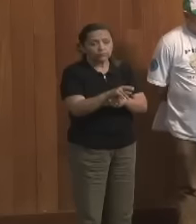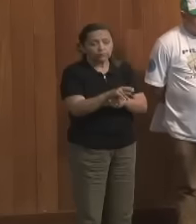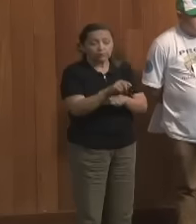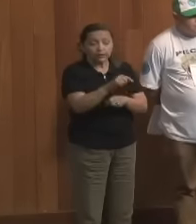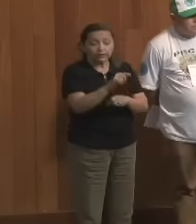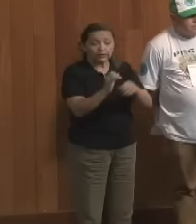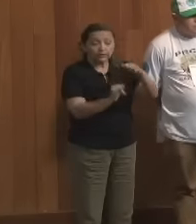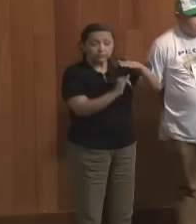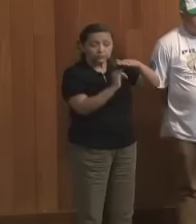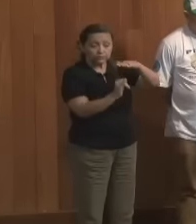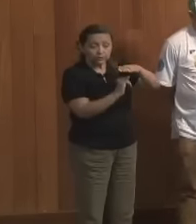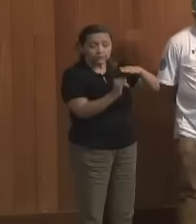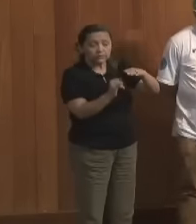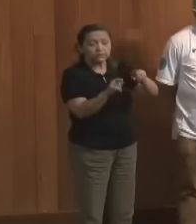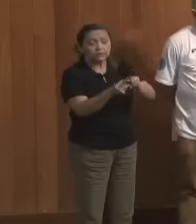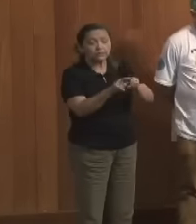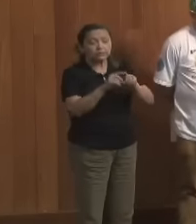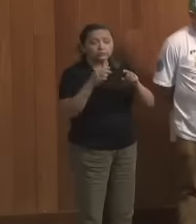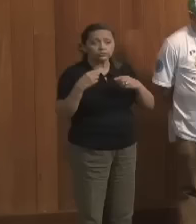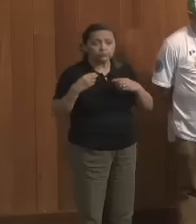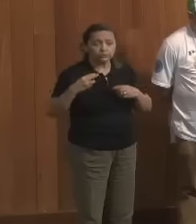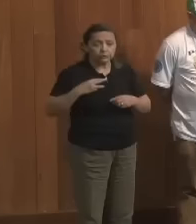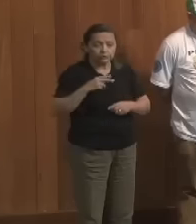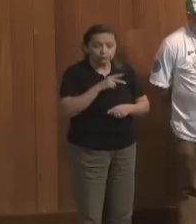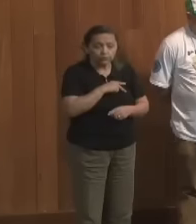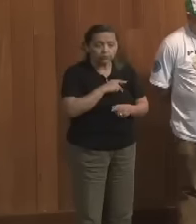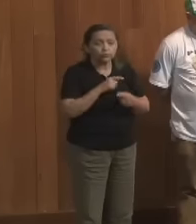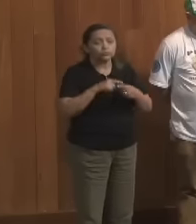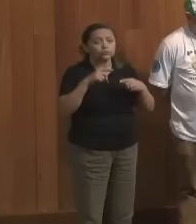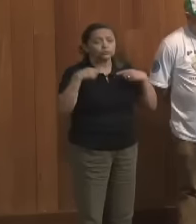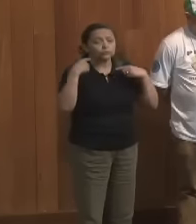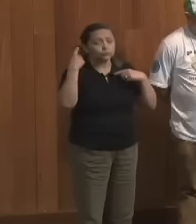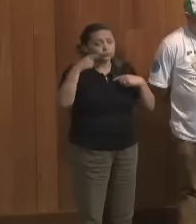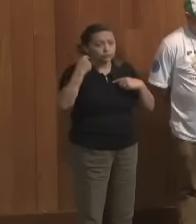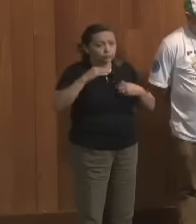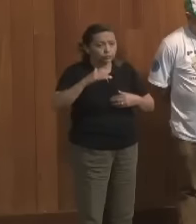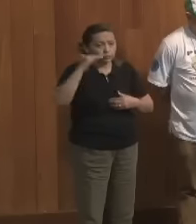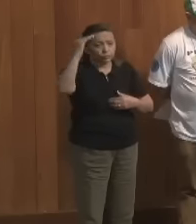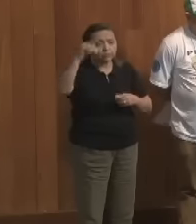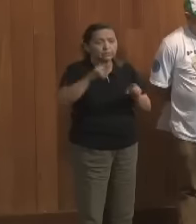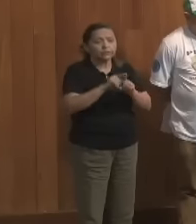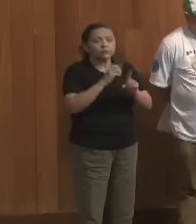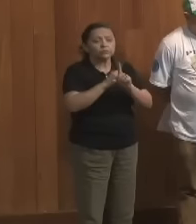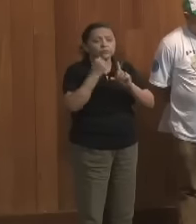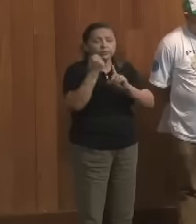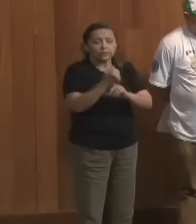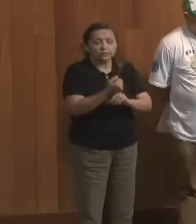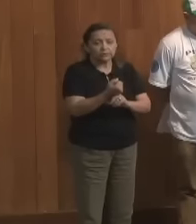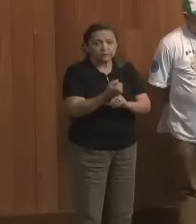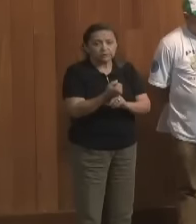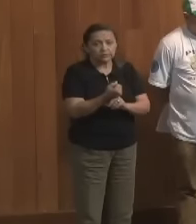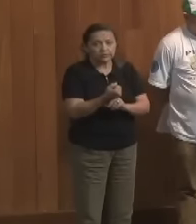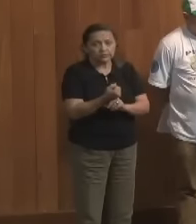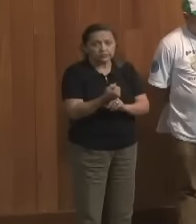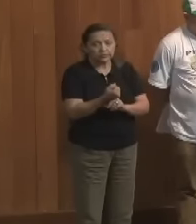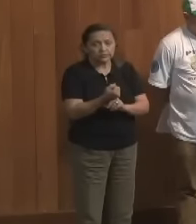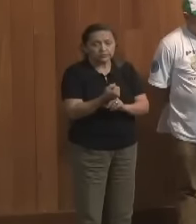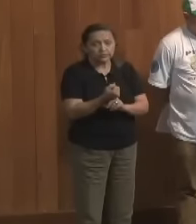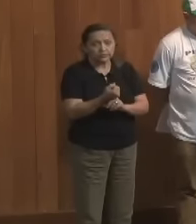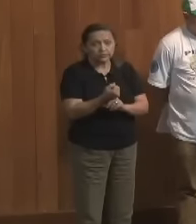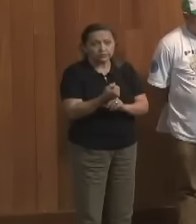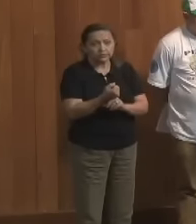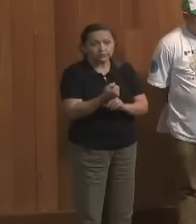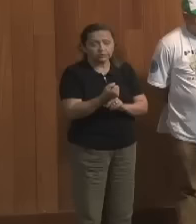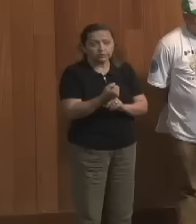as institucionalidades, os ministérios públicos, os promotores, quanto para a sociedade civil em relação